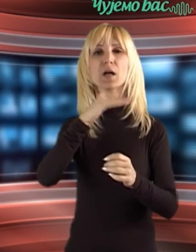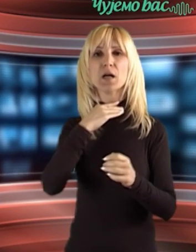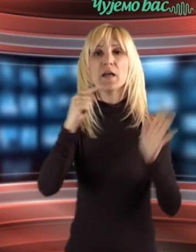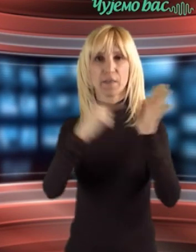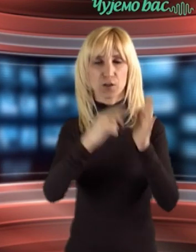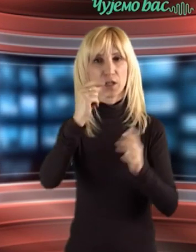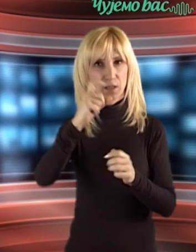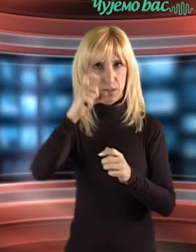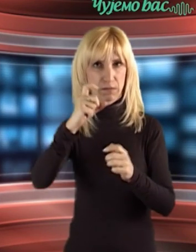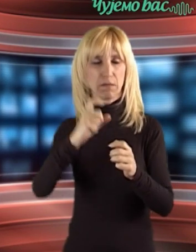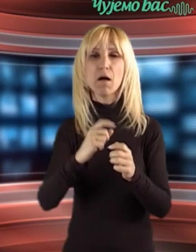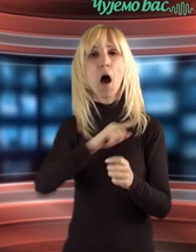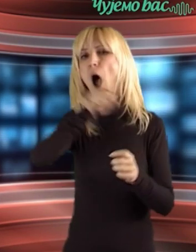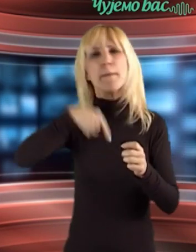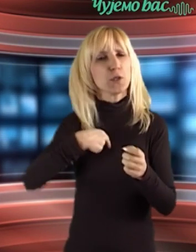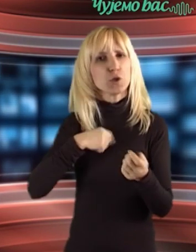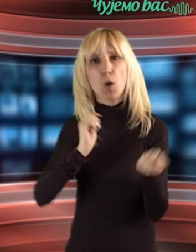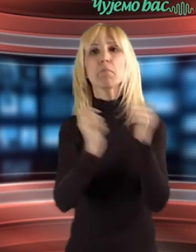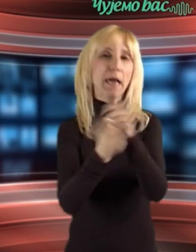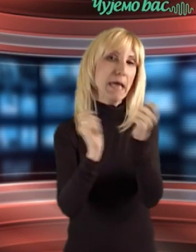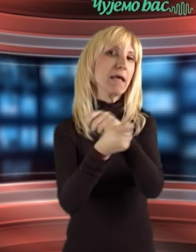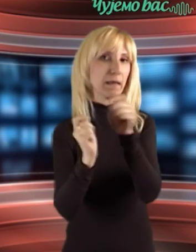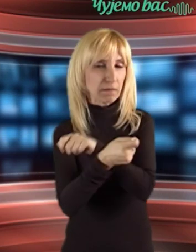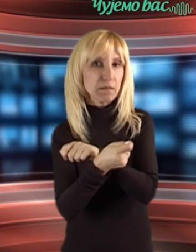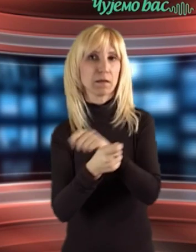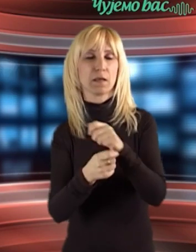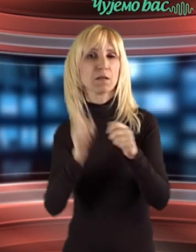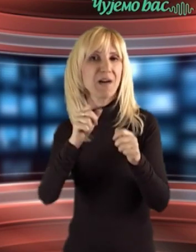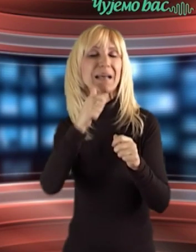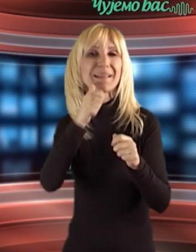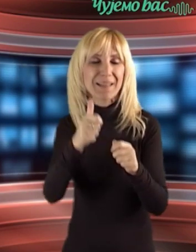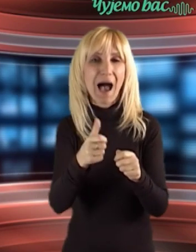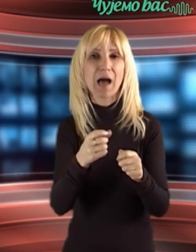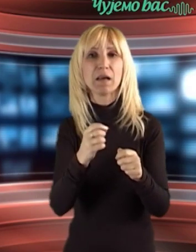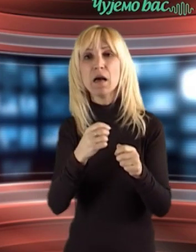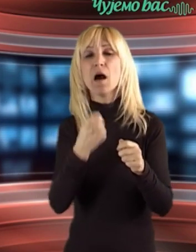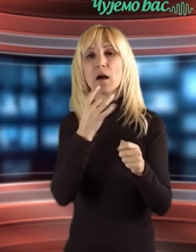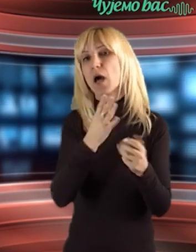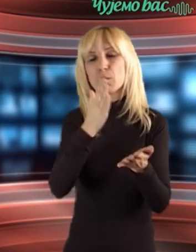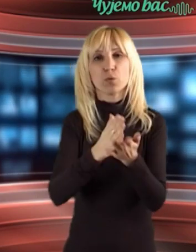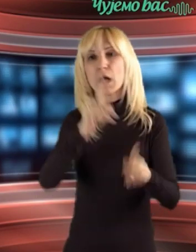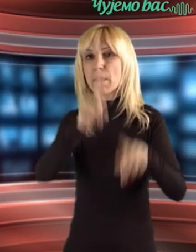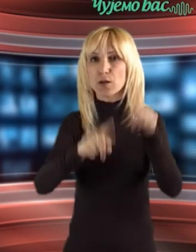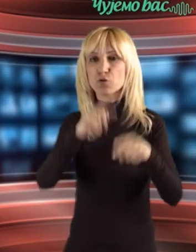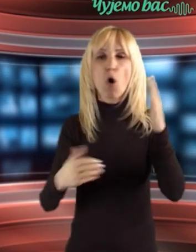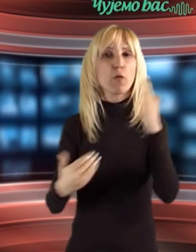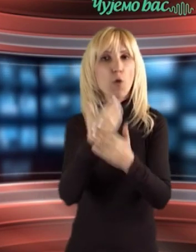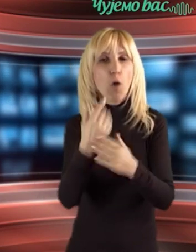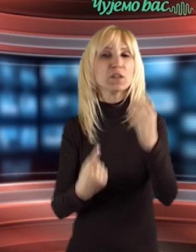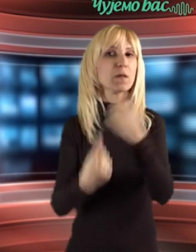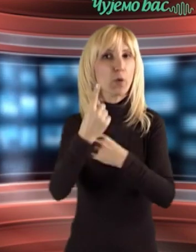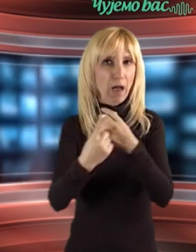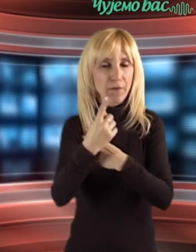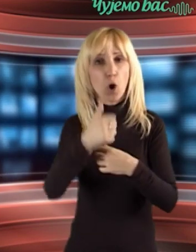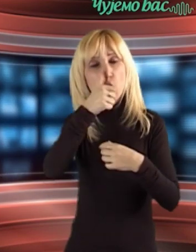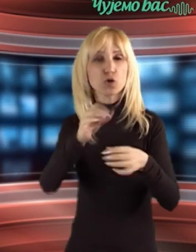www.atsz.org.rs. I mi ćemo ih ažurirati iz dana u dan, iz nedelju u nedelju, kako se bude nešto još događalo, što